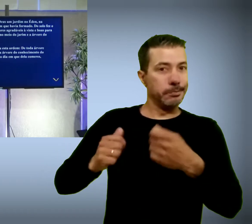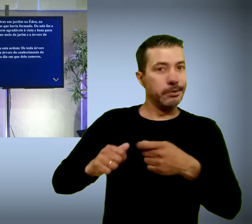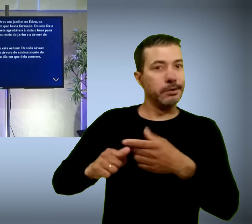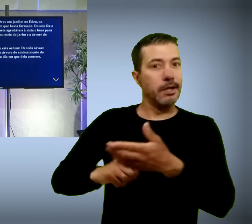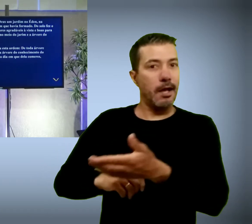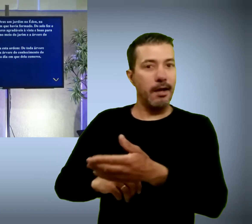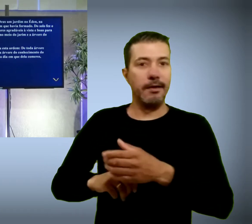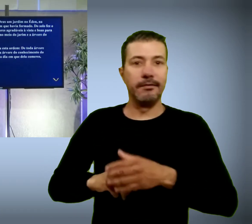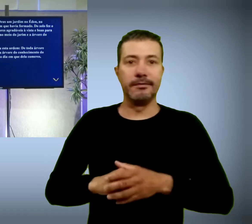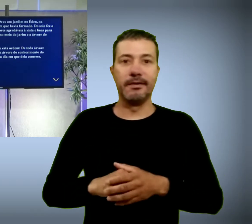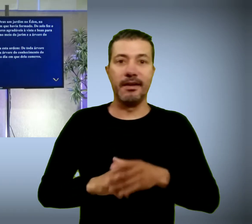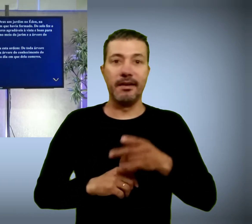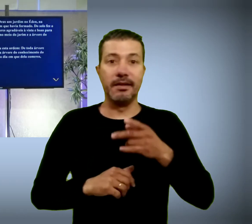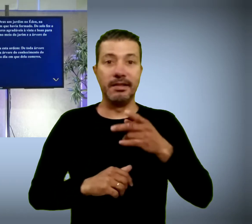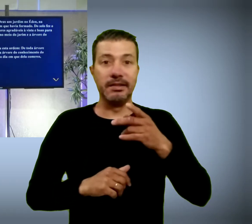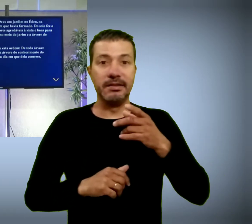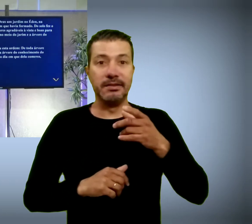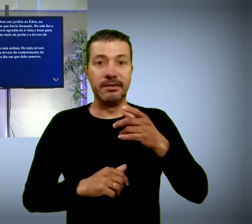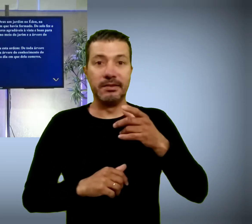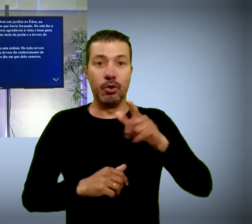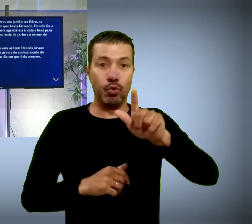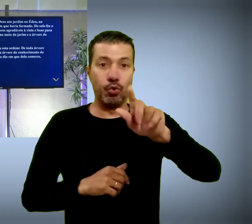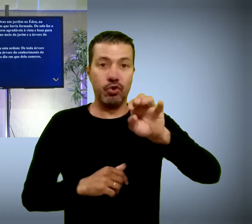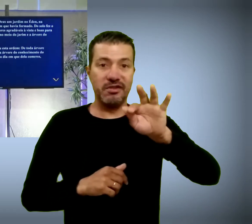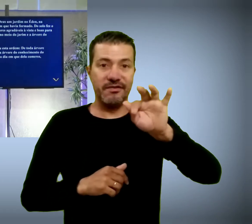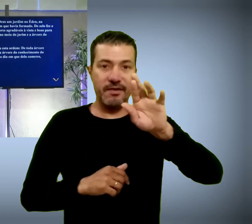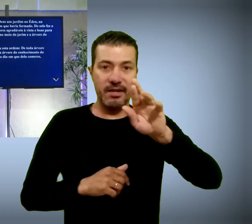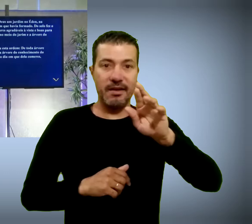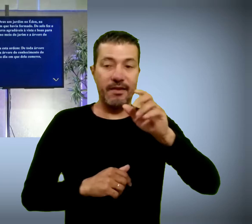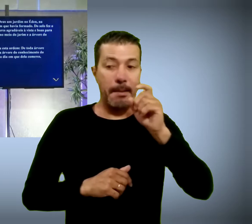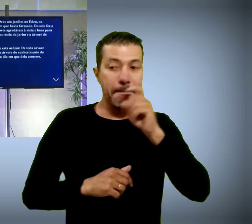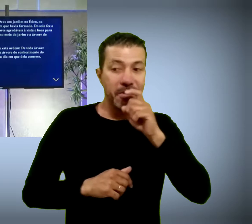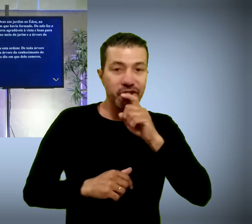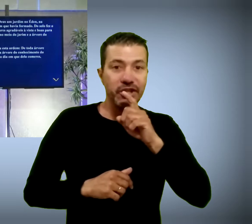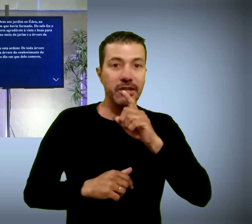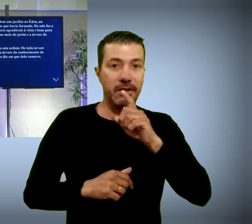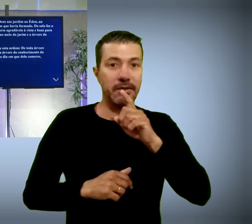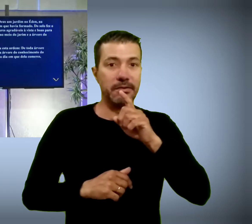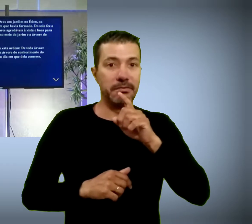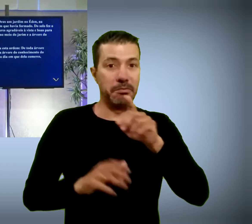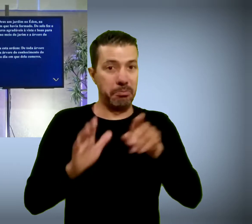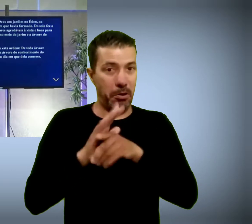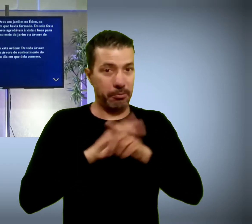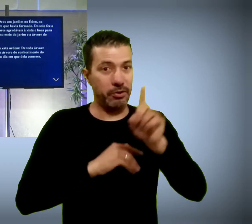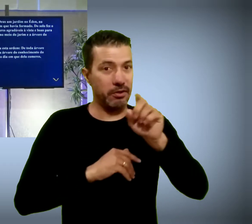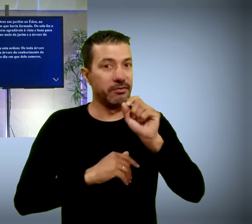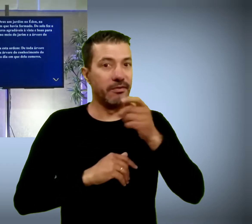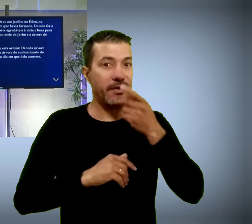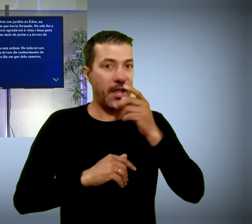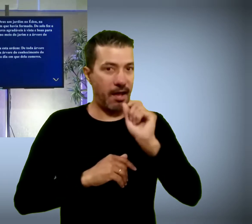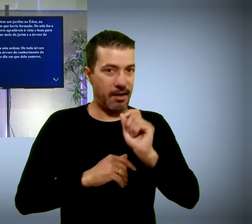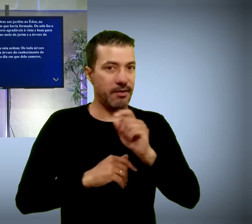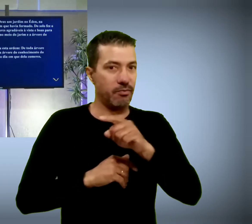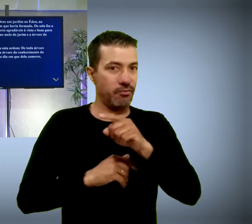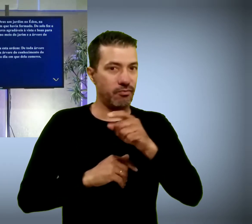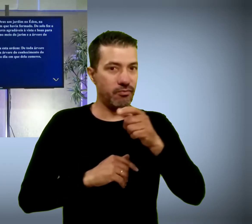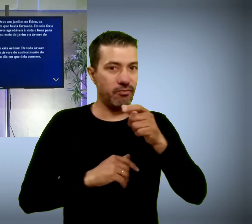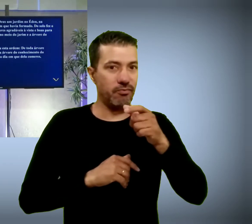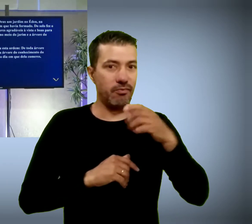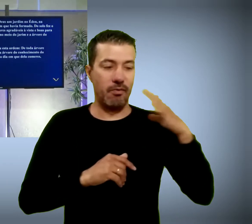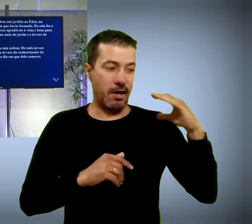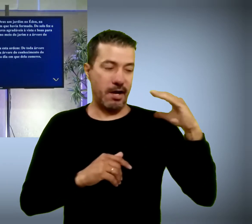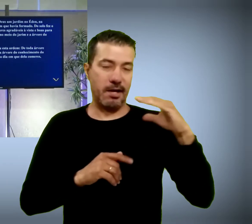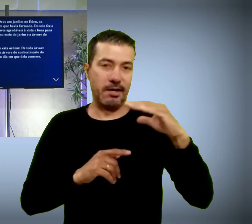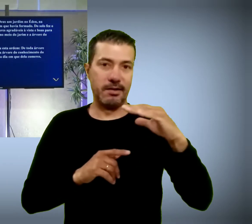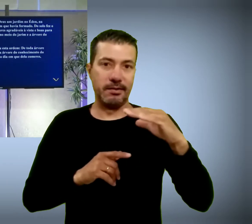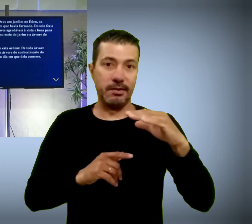porque ele ia falar mentira sobre Deus, não é? E Deus deu uma ordem a esse anjo, a esses dois, dizendo assim, tem